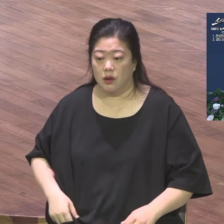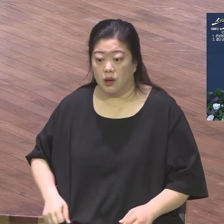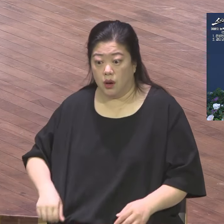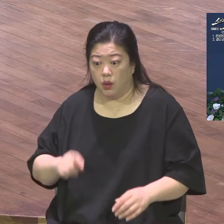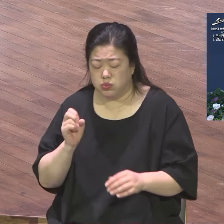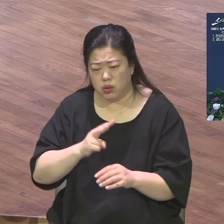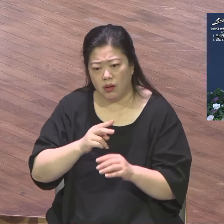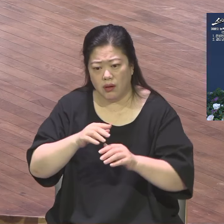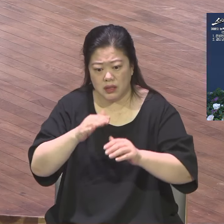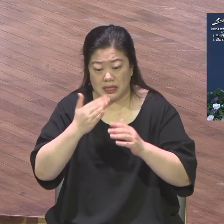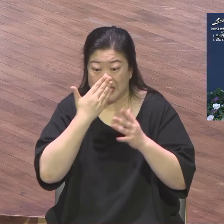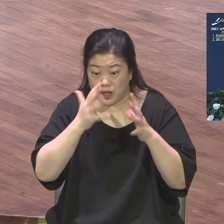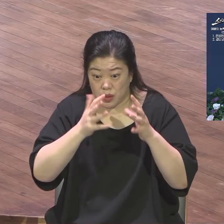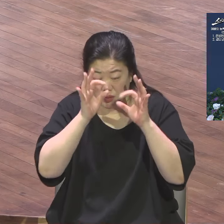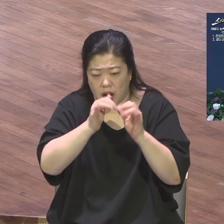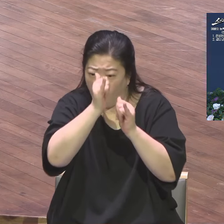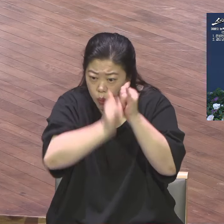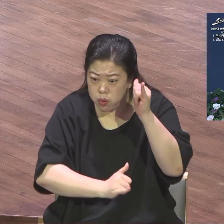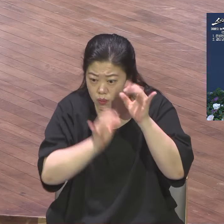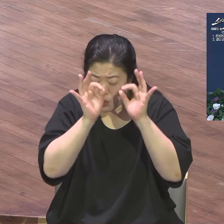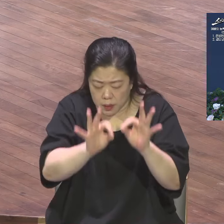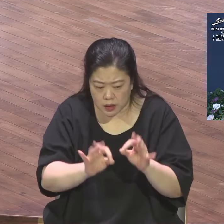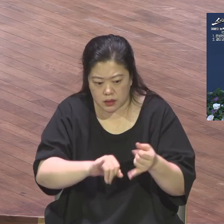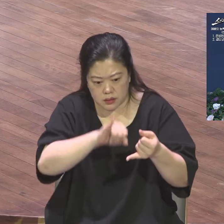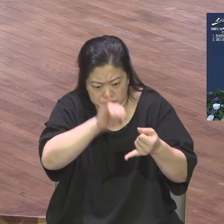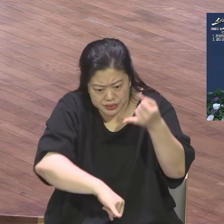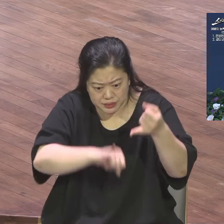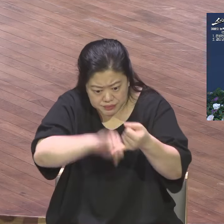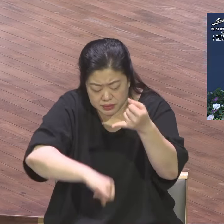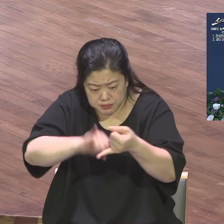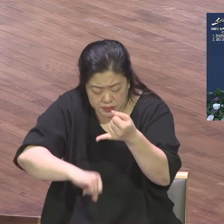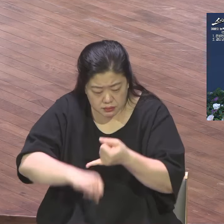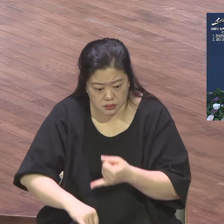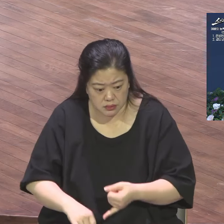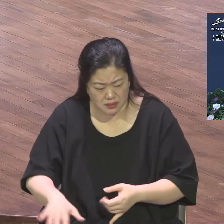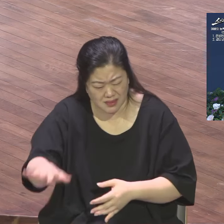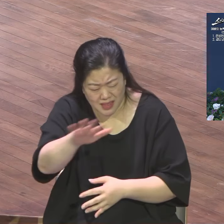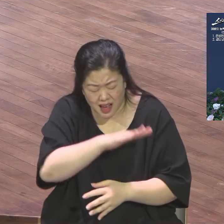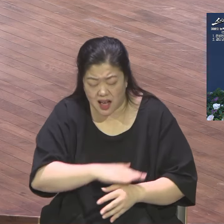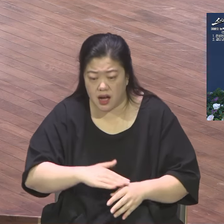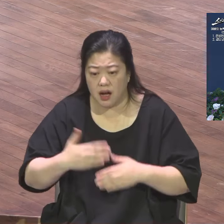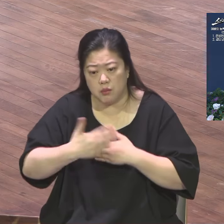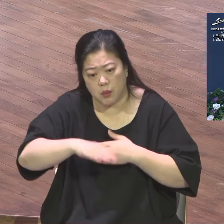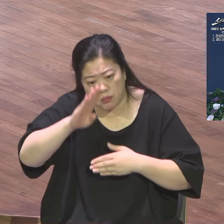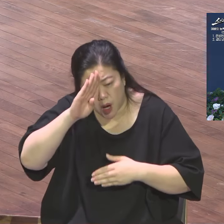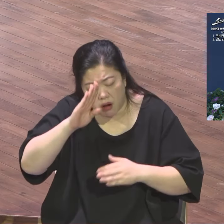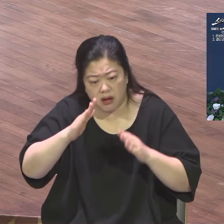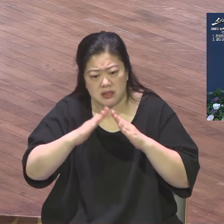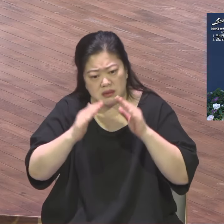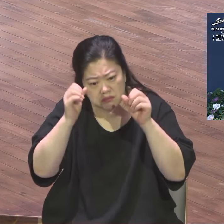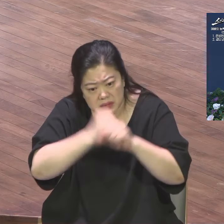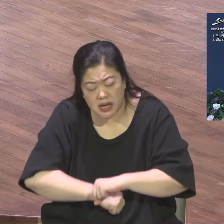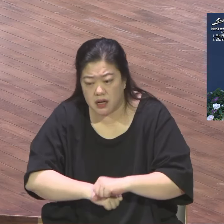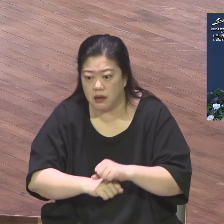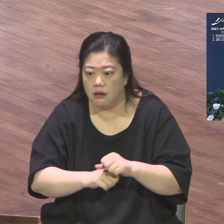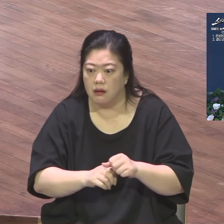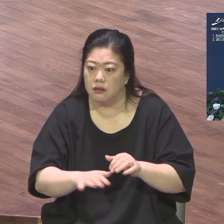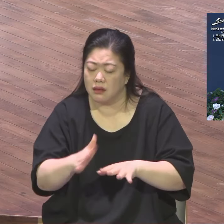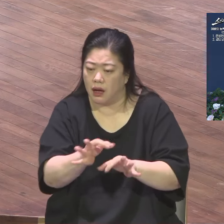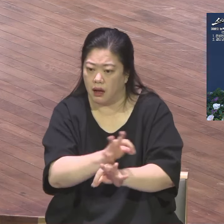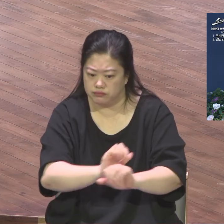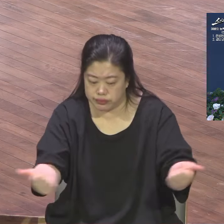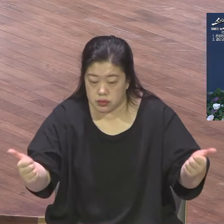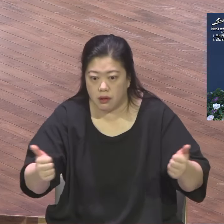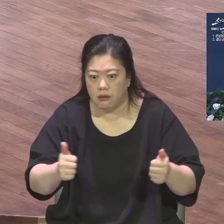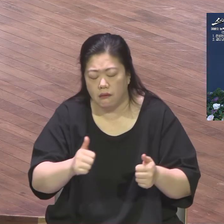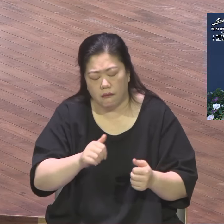뺏기고, 이런저런 저러다 뺏기고 다. 여러분, 하나님의 약속은 지키시 바랍니다. 하나님이 전 즉